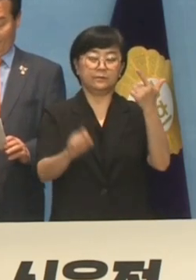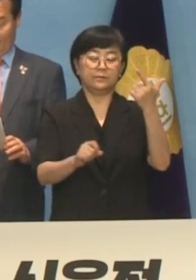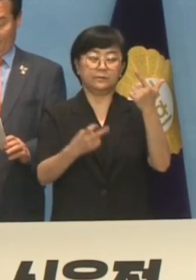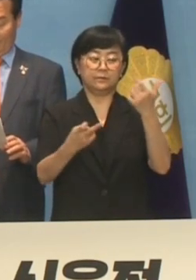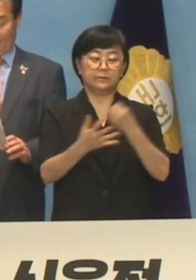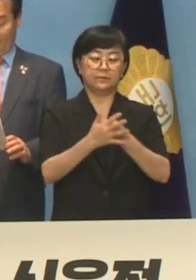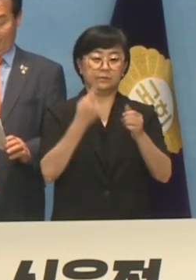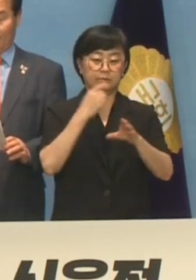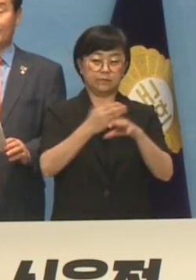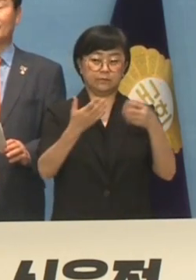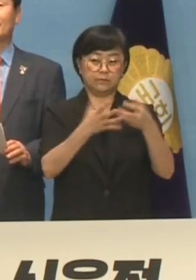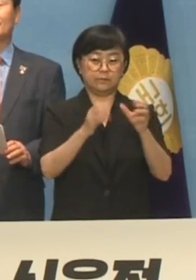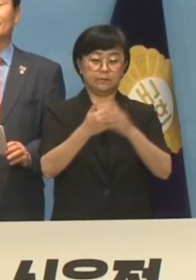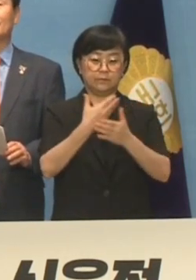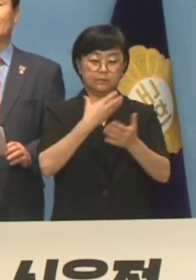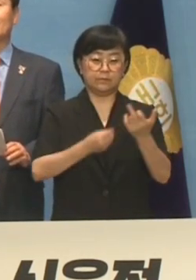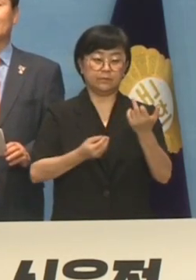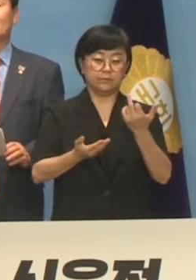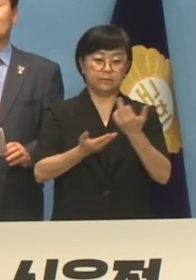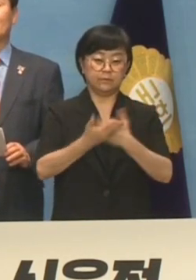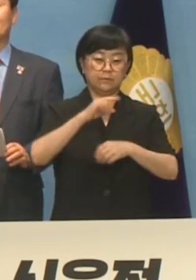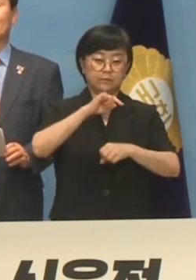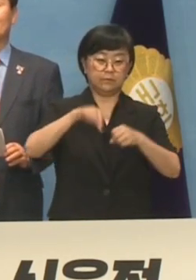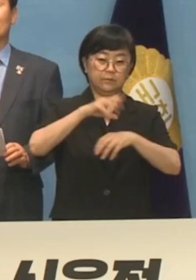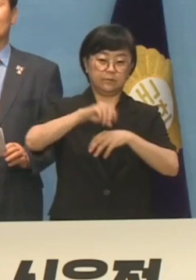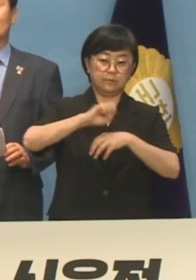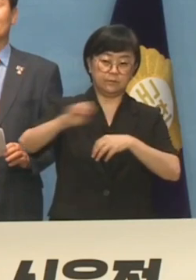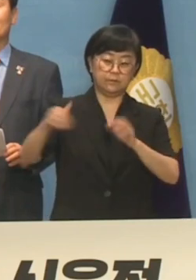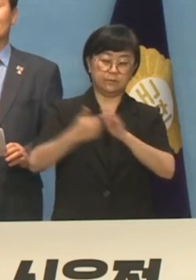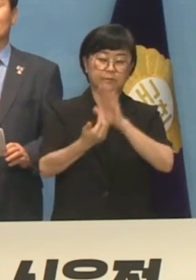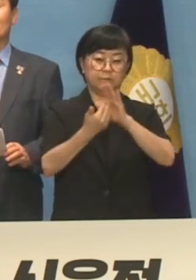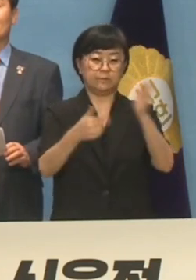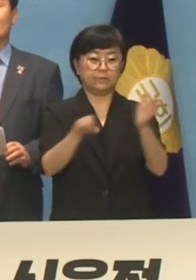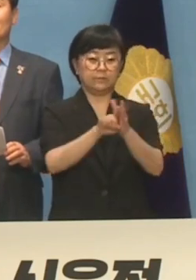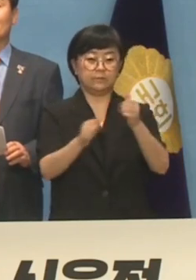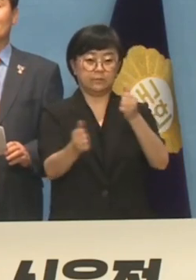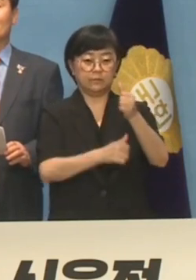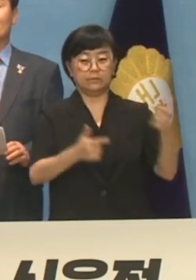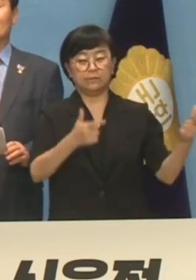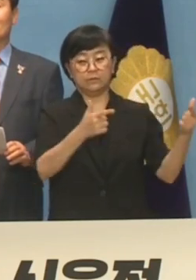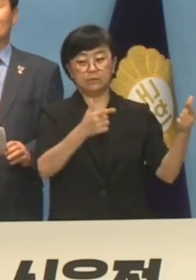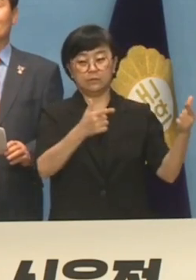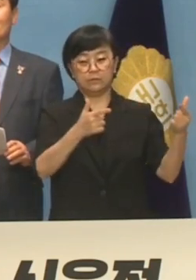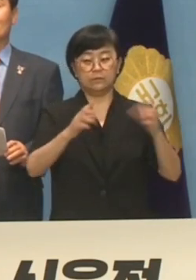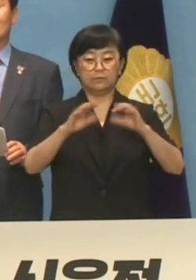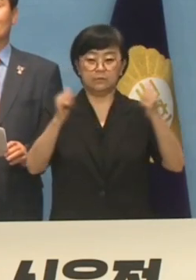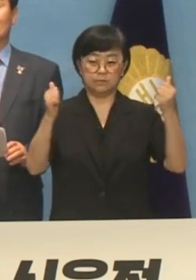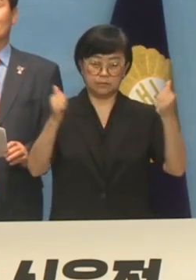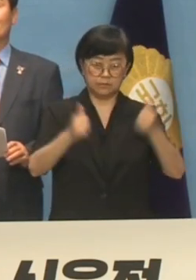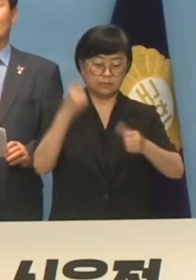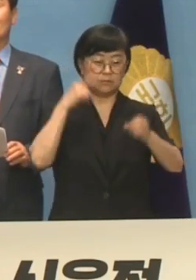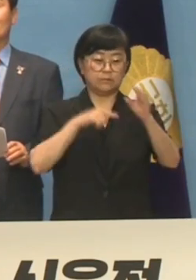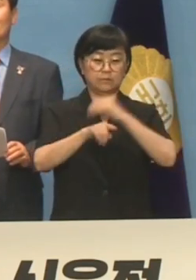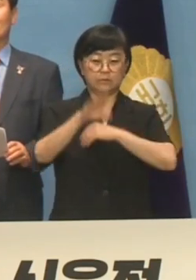12일 더불어민주당 후쿠시마 원전 오염수 해양투기 저지대책위원회 국회